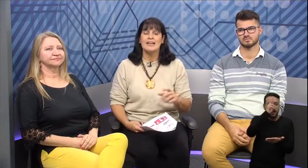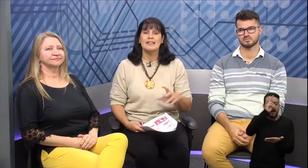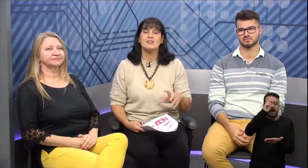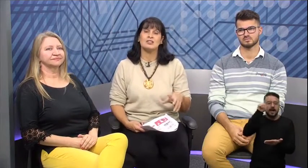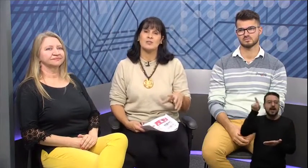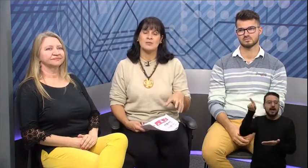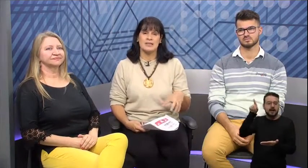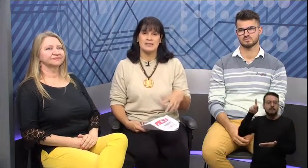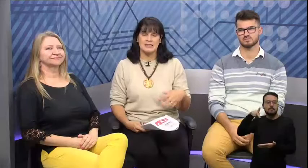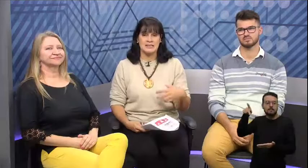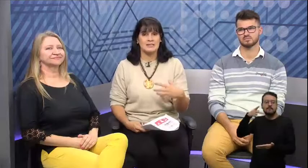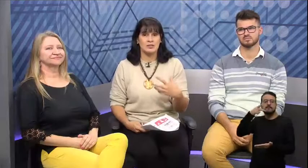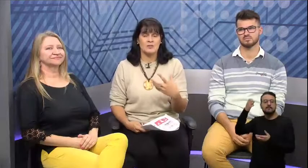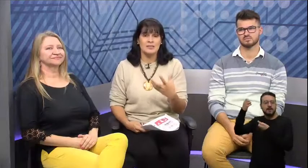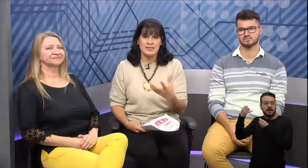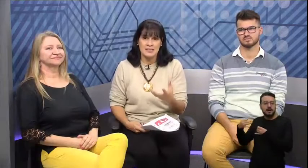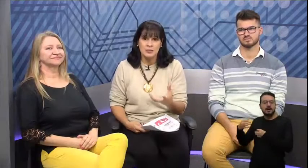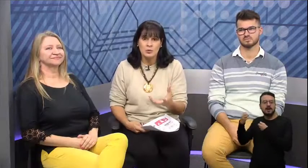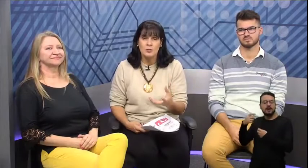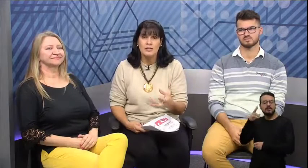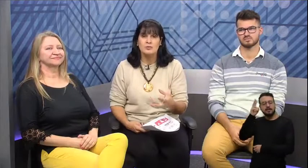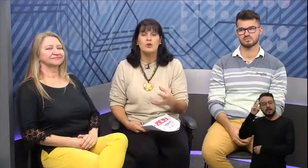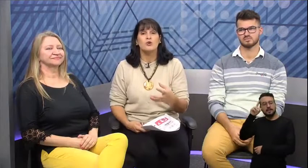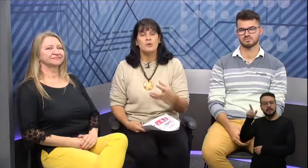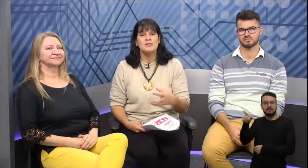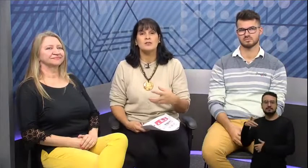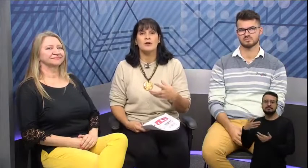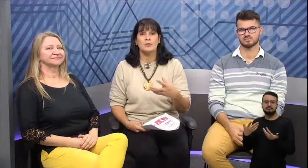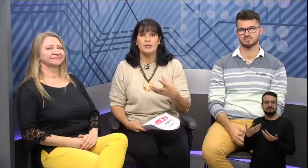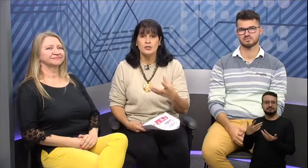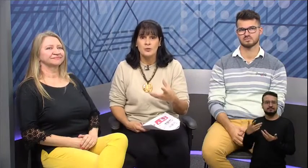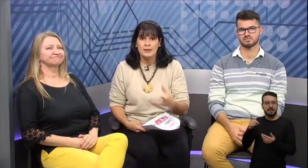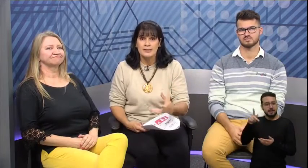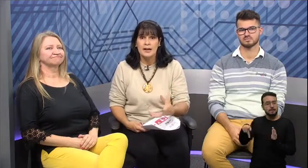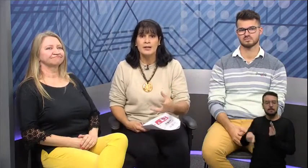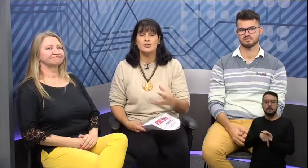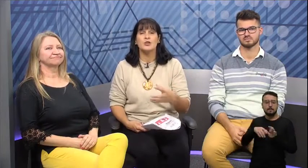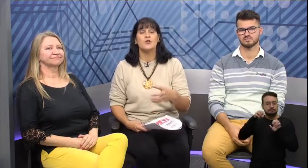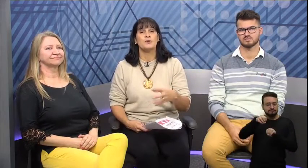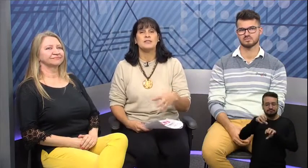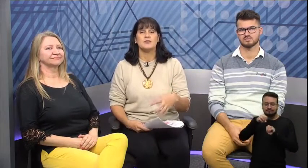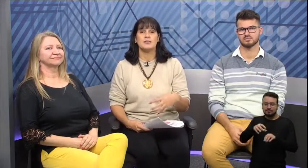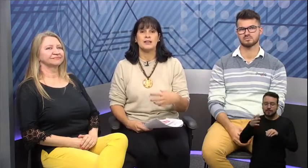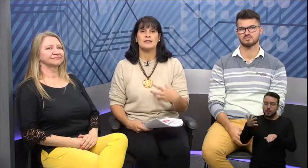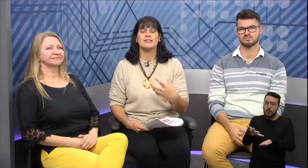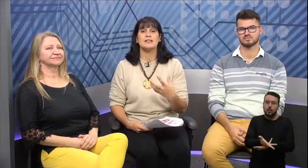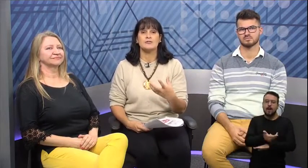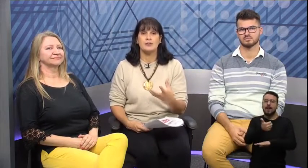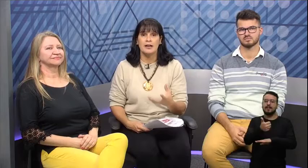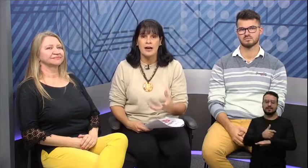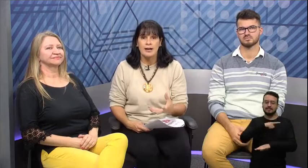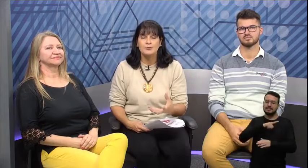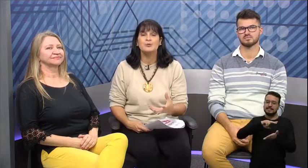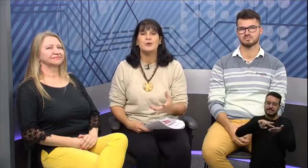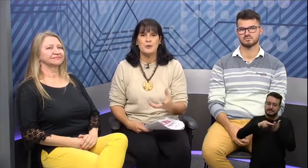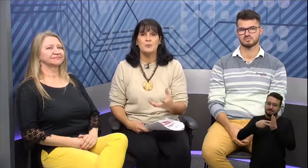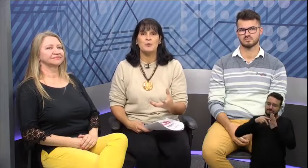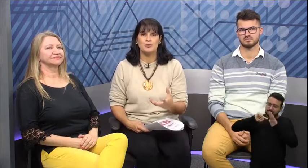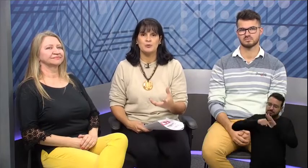Isso nós vamos trazendo com isso um ensino realmente de qualidade, um ensino que tenha significado para o aluno